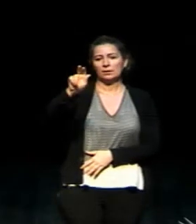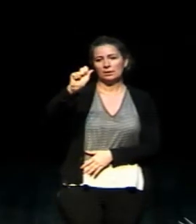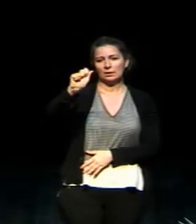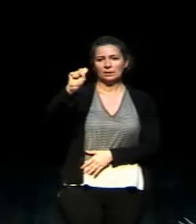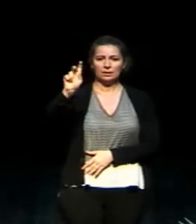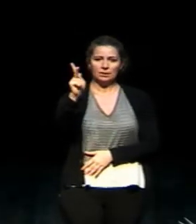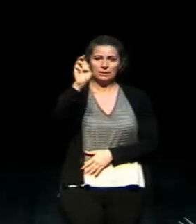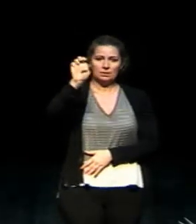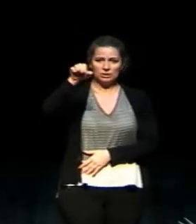adicional.